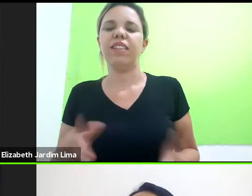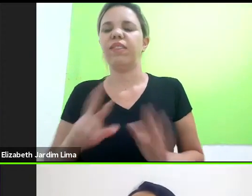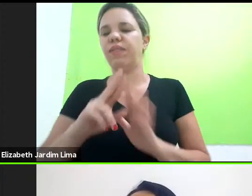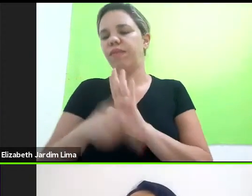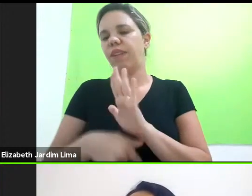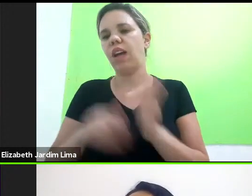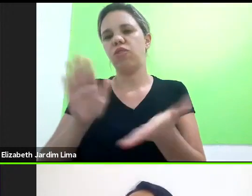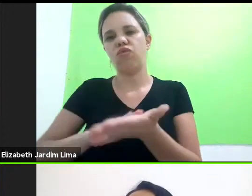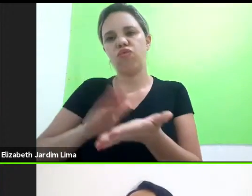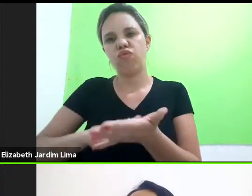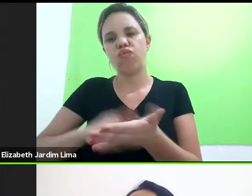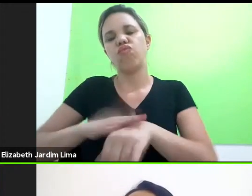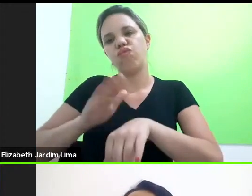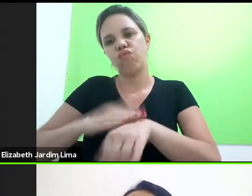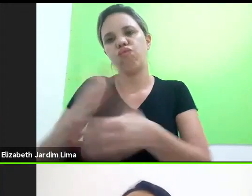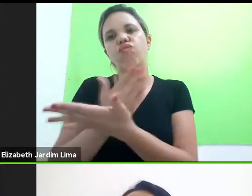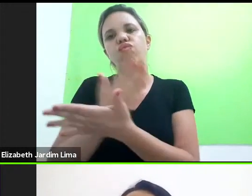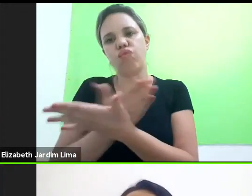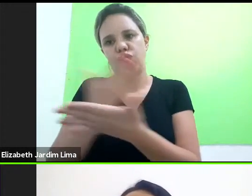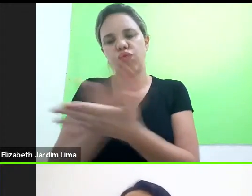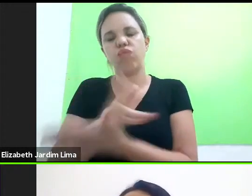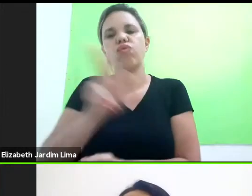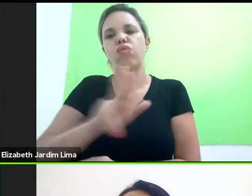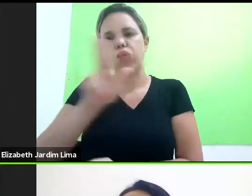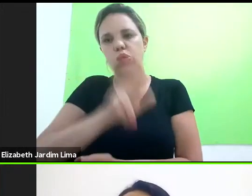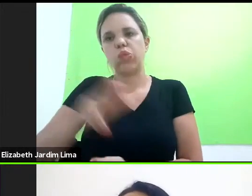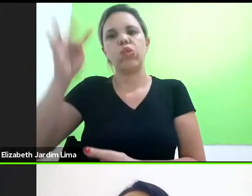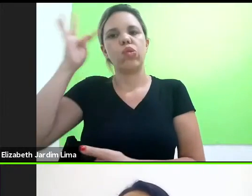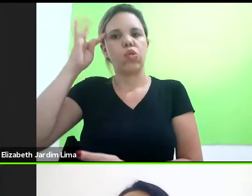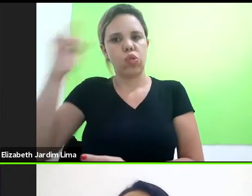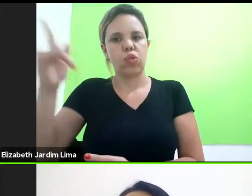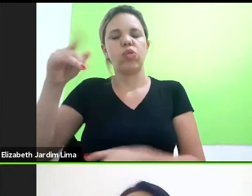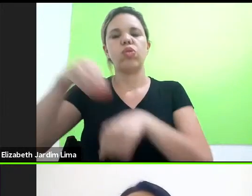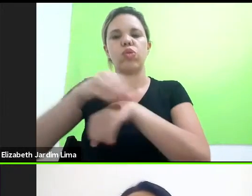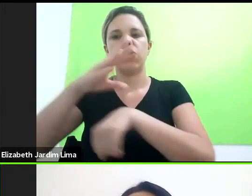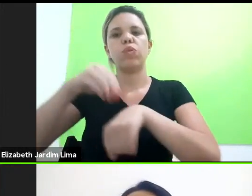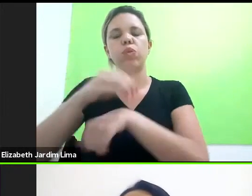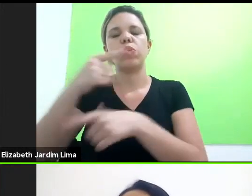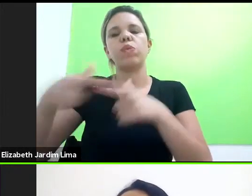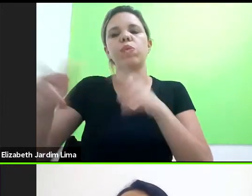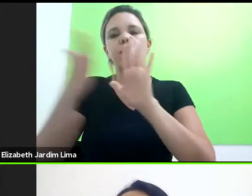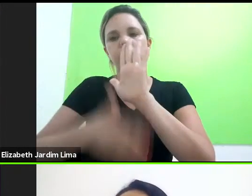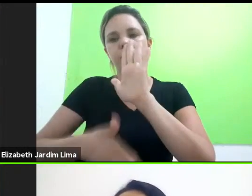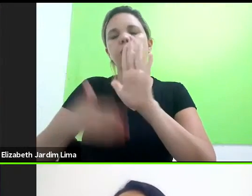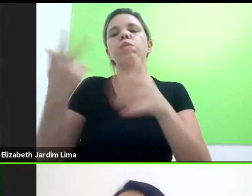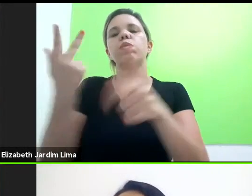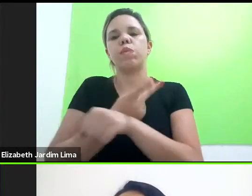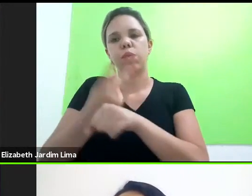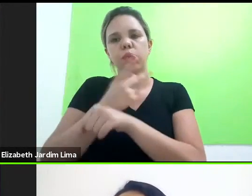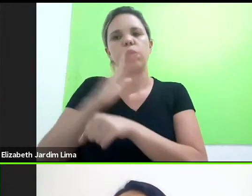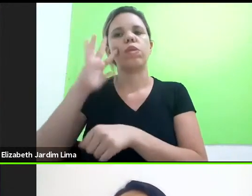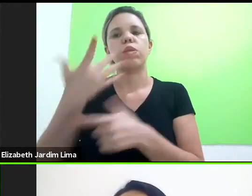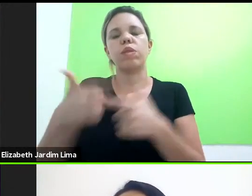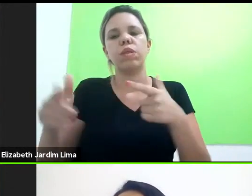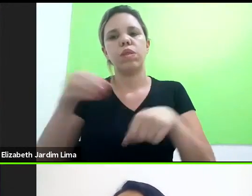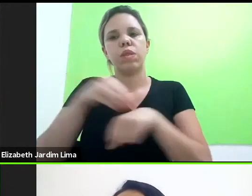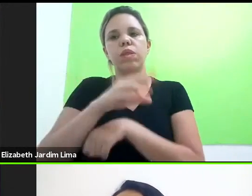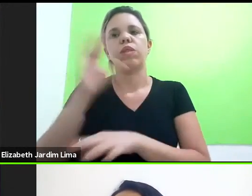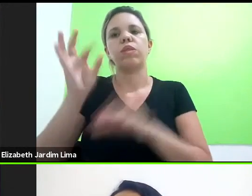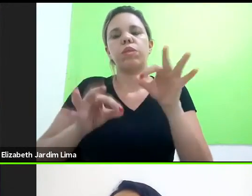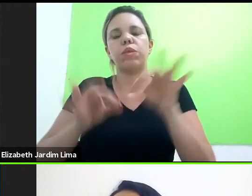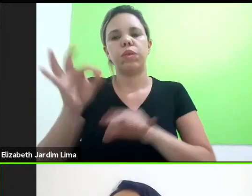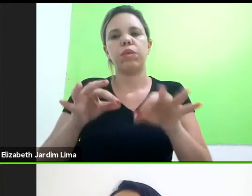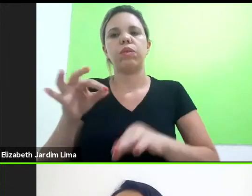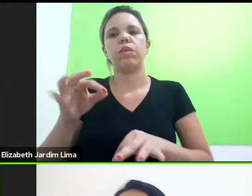se usam mais isso, mas trazer para eles problemas e procurar soluções também para trazer justiça para